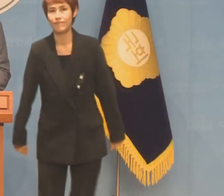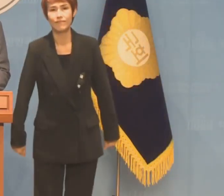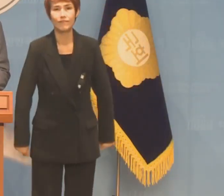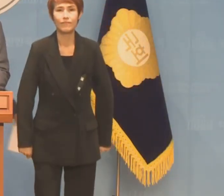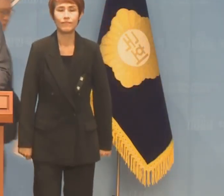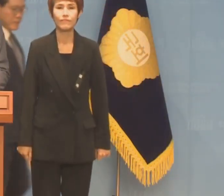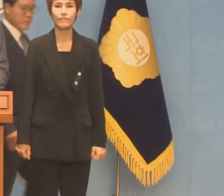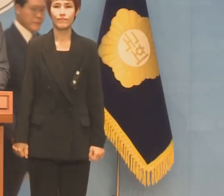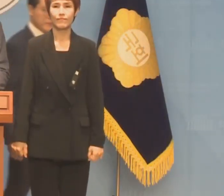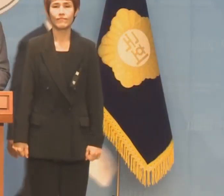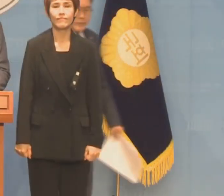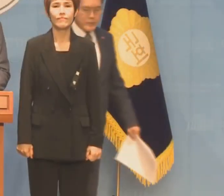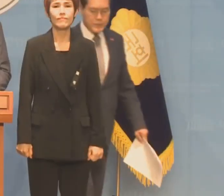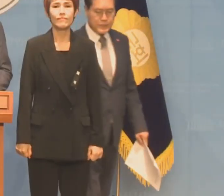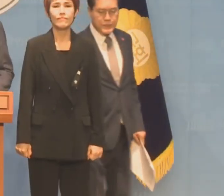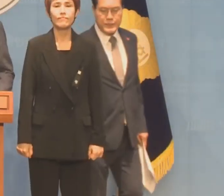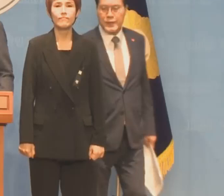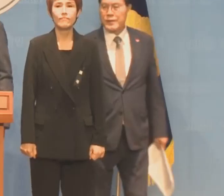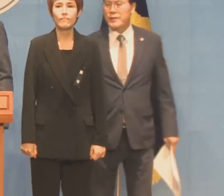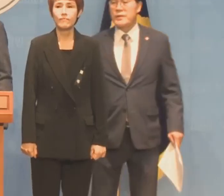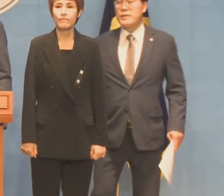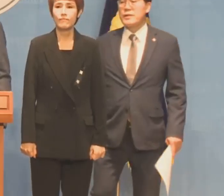네, 안녕하세요.